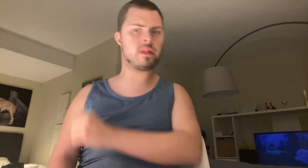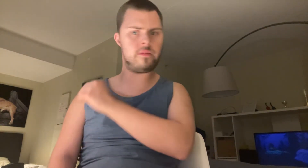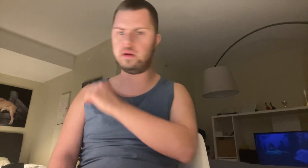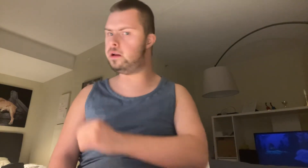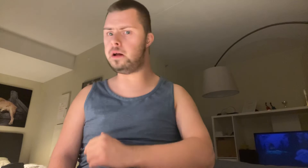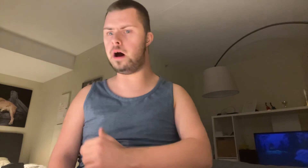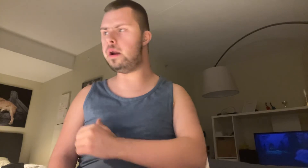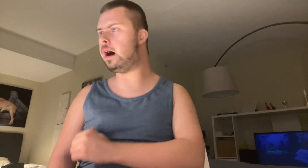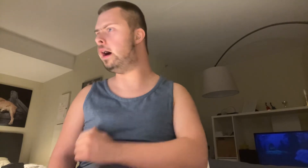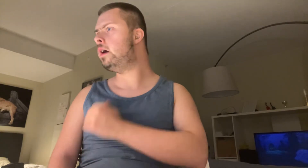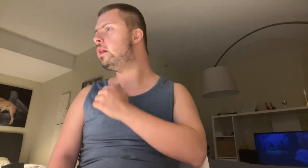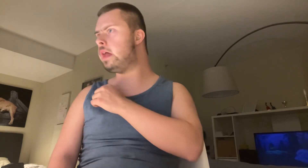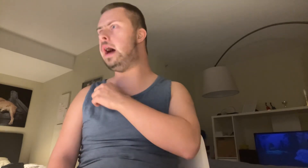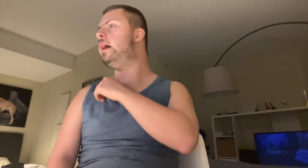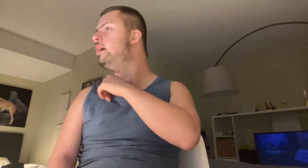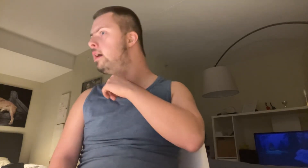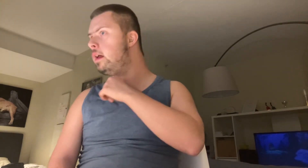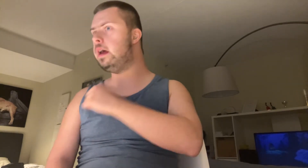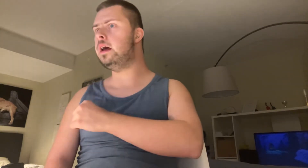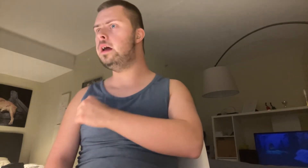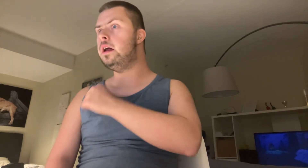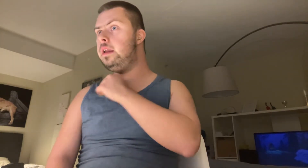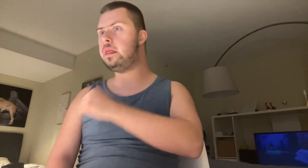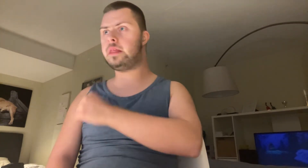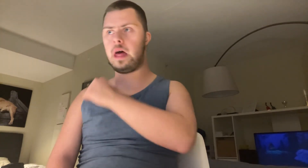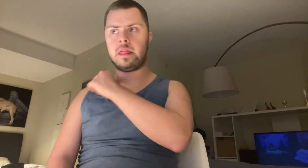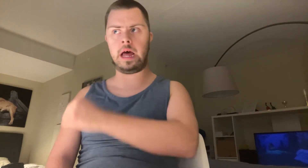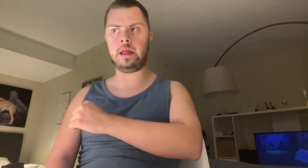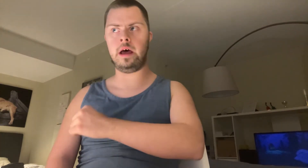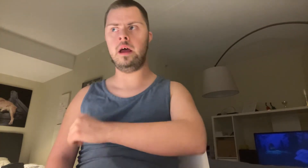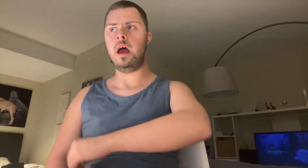då måste vi köra det här listan sen.